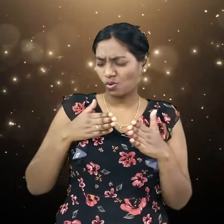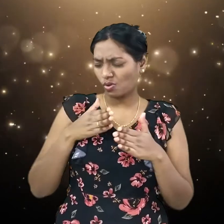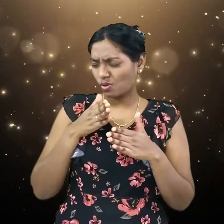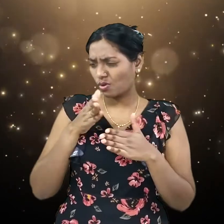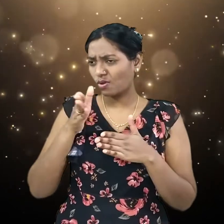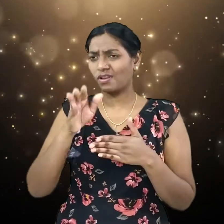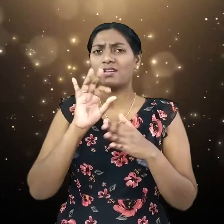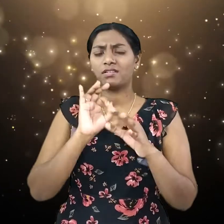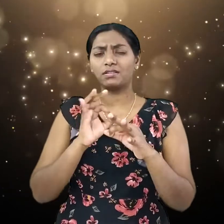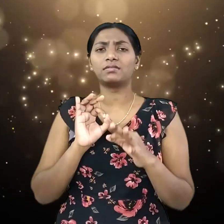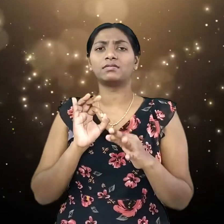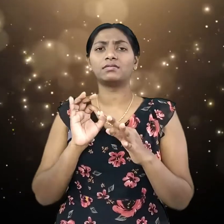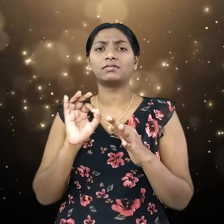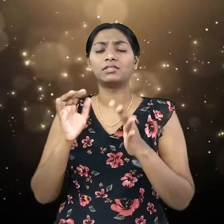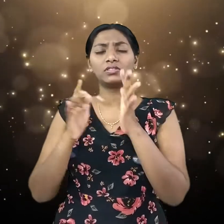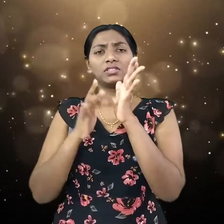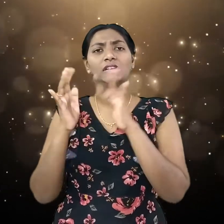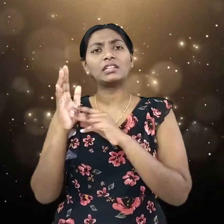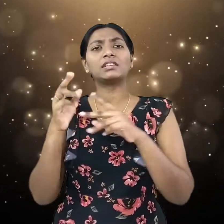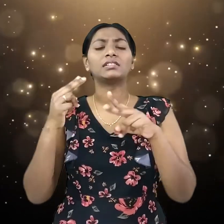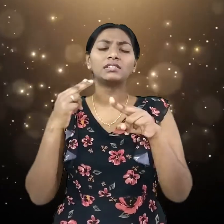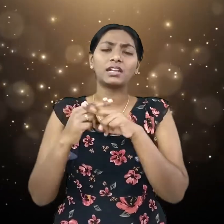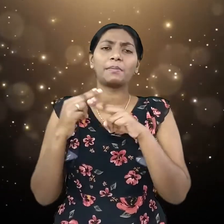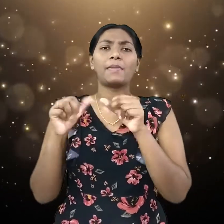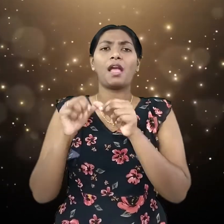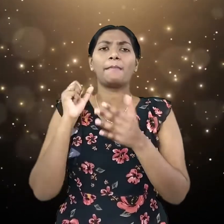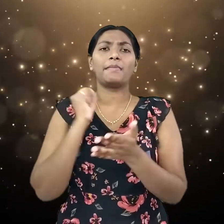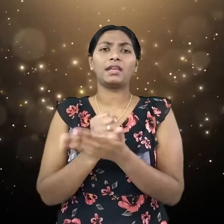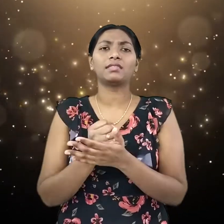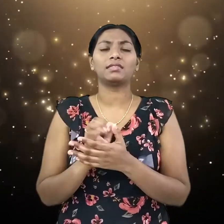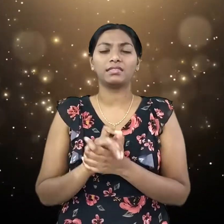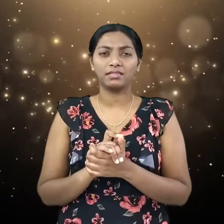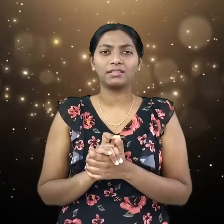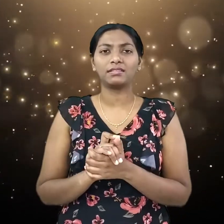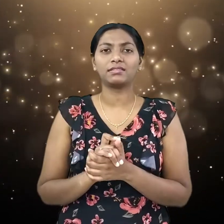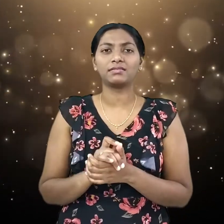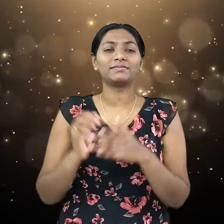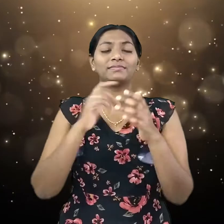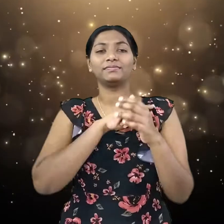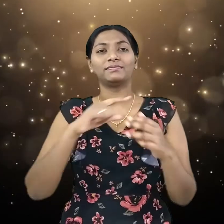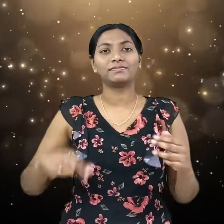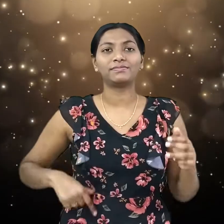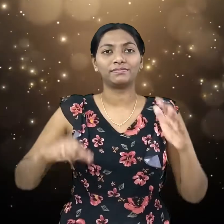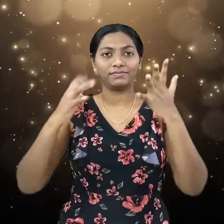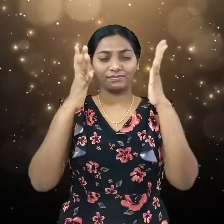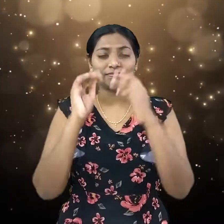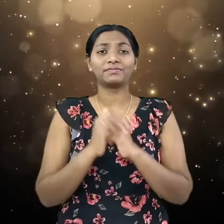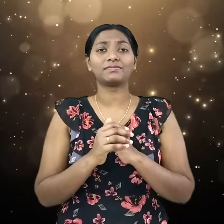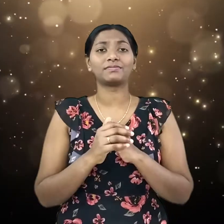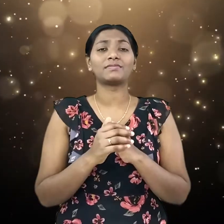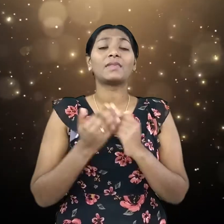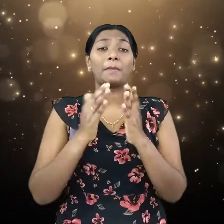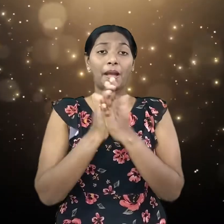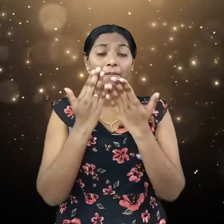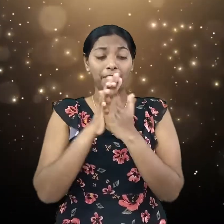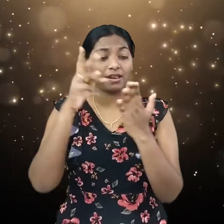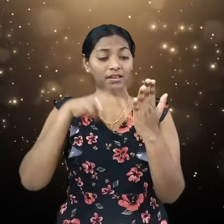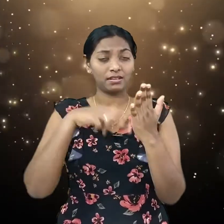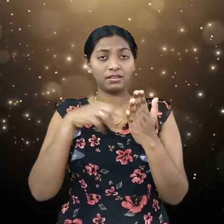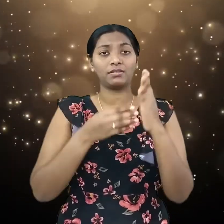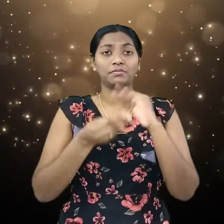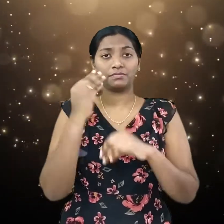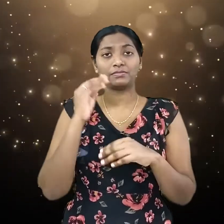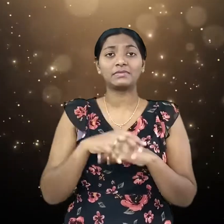में स्थापित। यीशु के नाम में आमीन, हालेलुया। प्रेज द लॉर्ड। आप अतिरिक्त अध्याय में पढ़ सकते